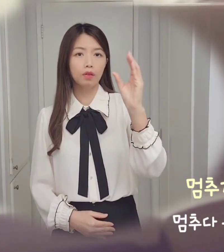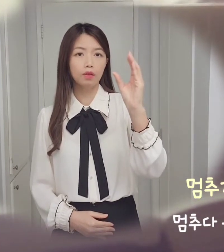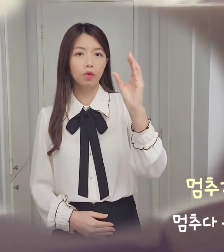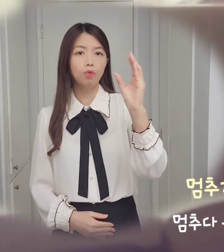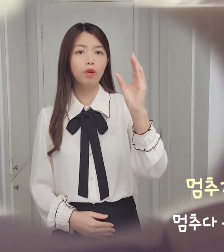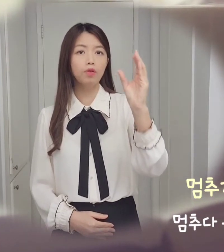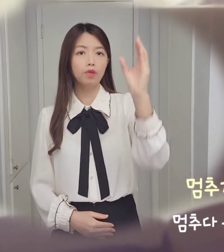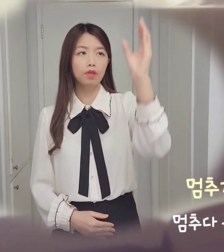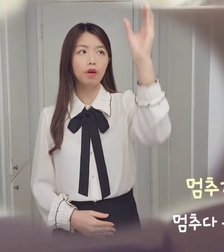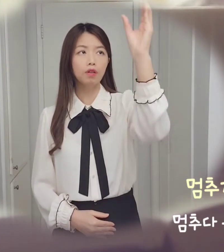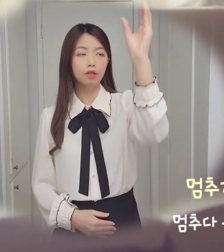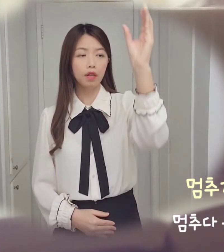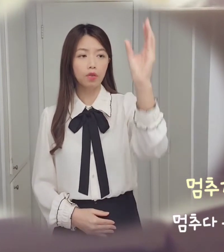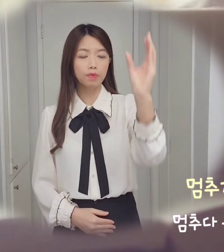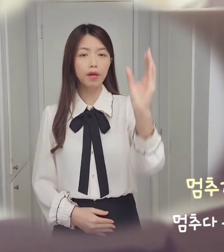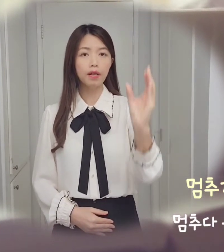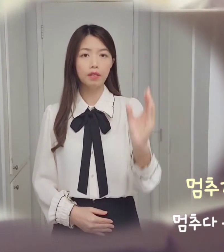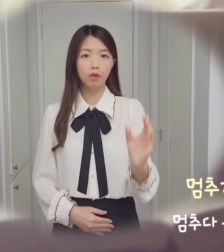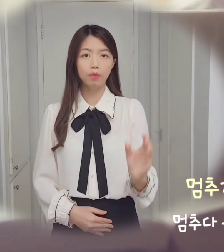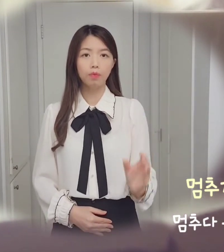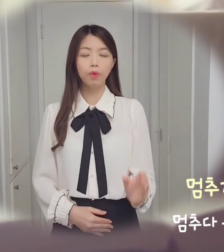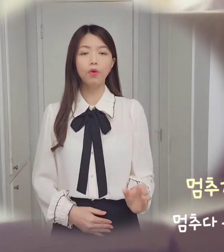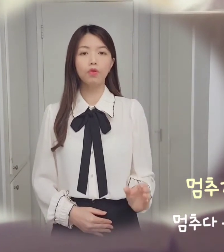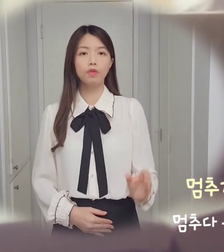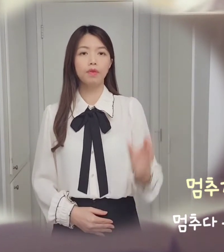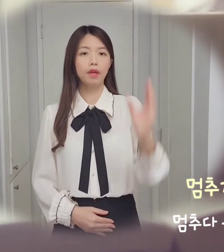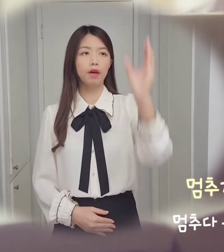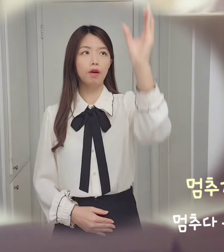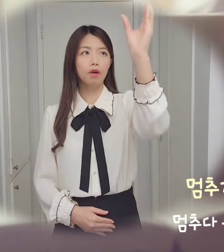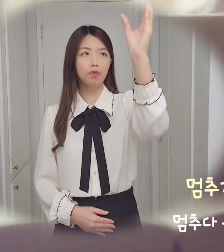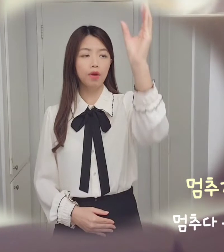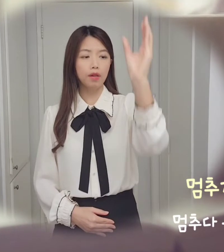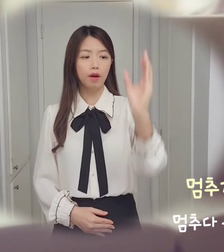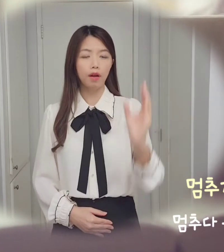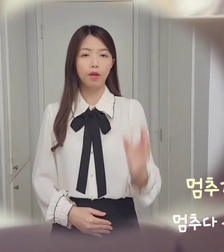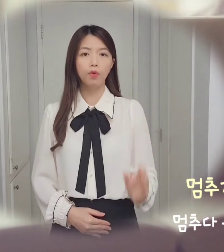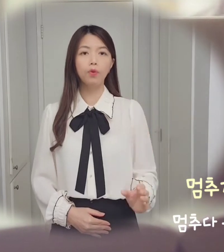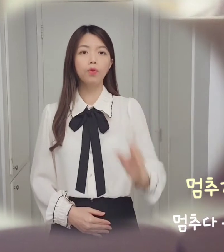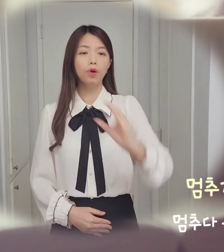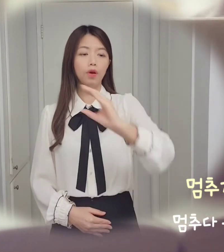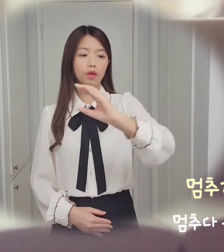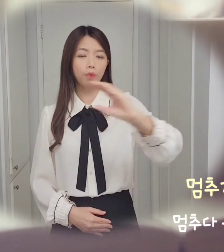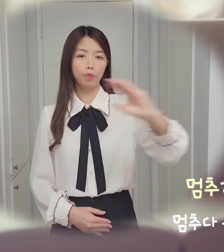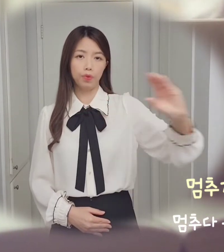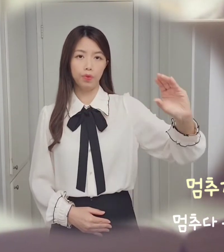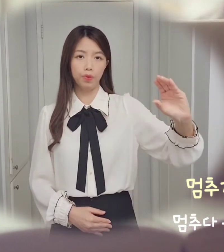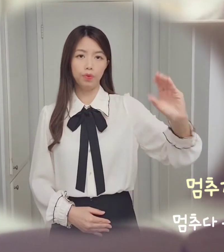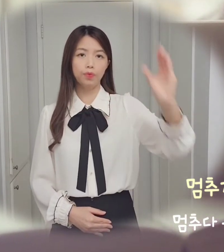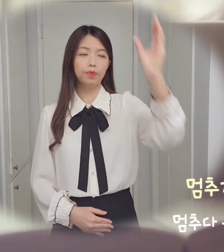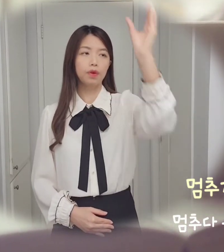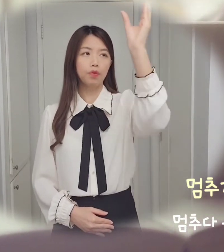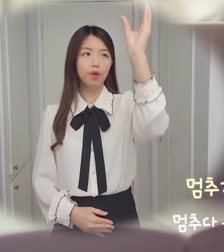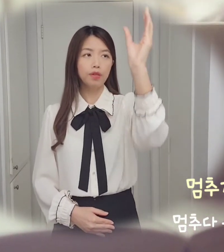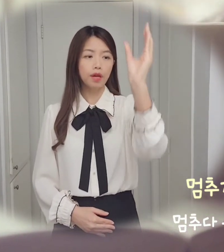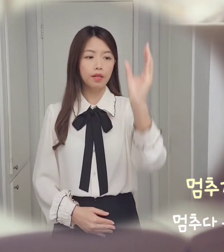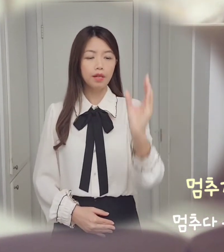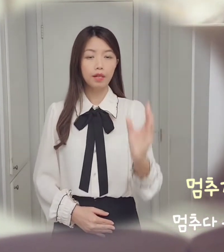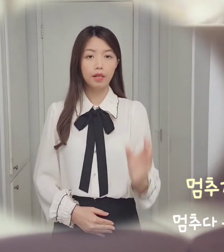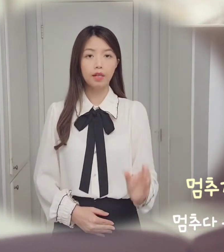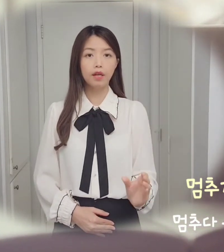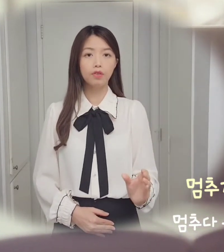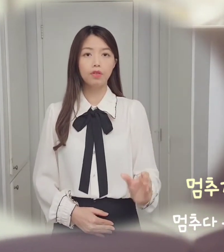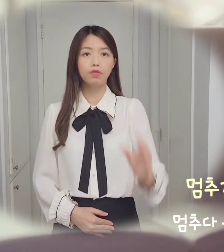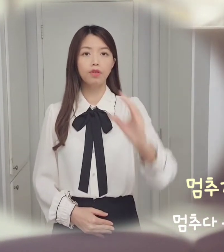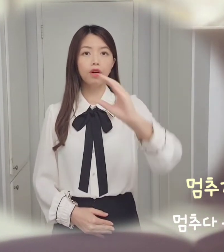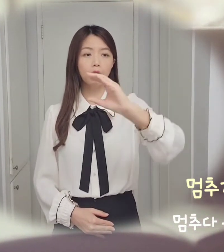약간 오므려 주셔서 그대로 십자가처럼 표현해 주시면 돼요. 위에서 아래로, 옆으로. 위에서 아래는